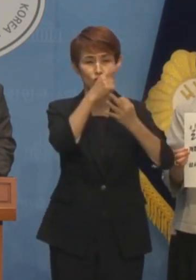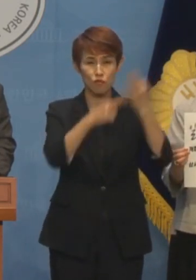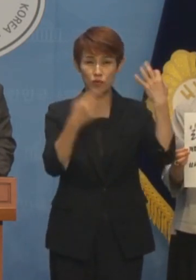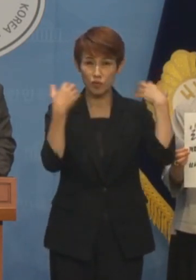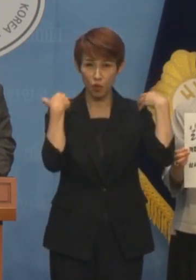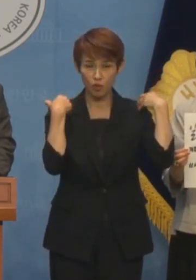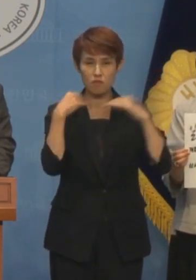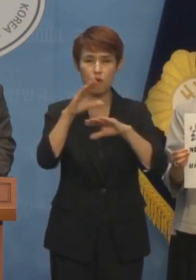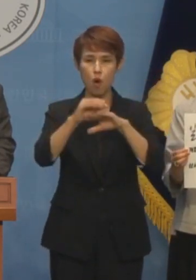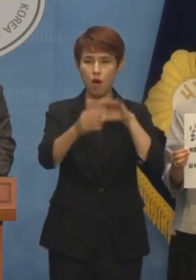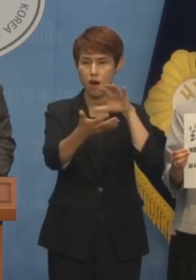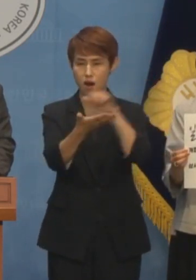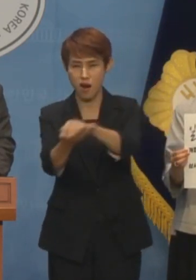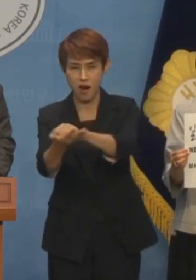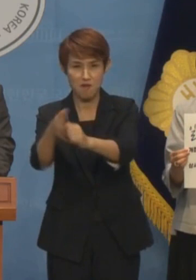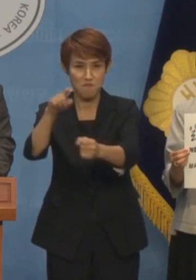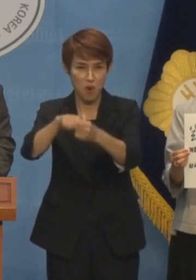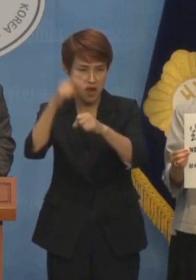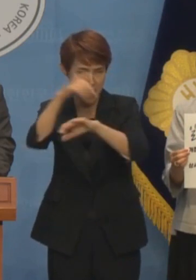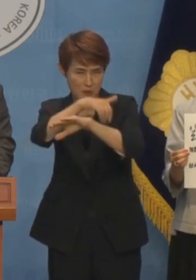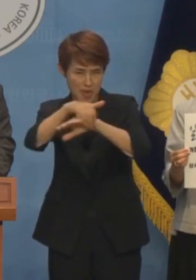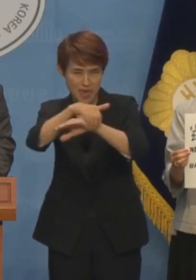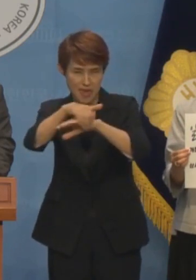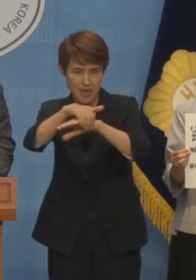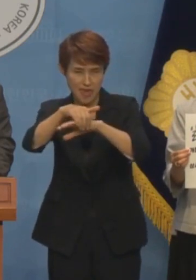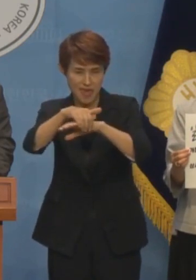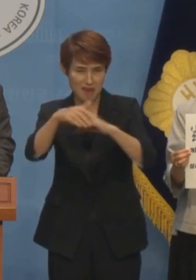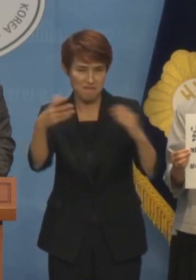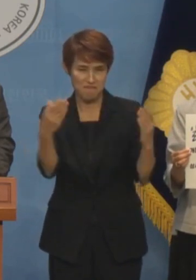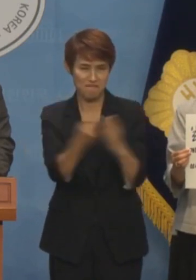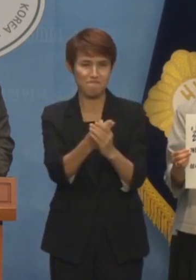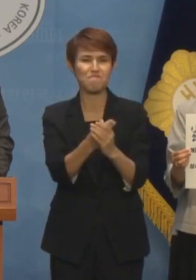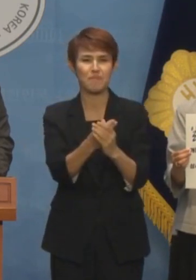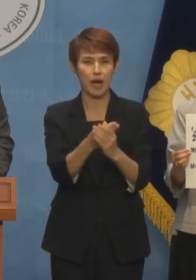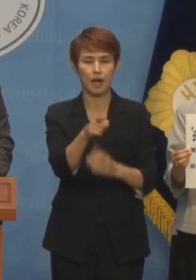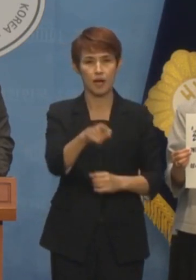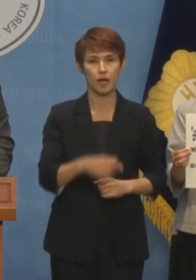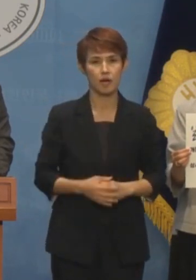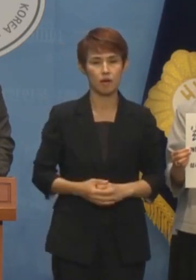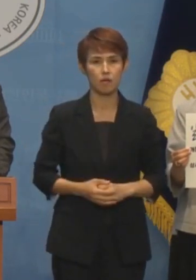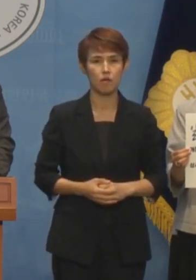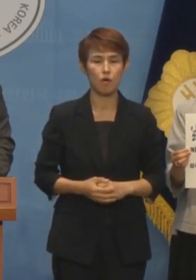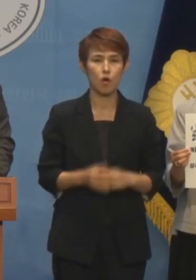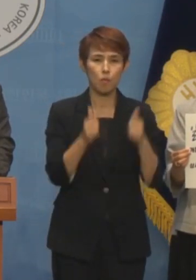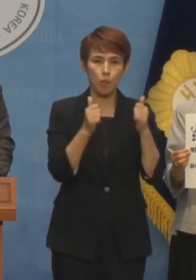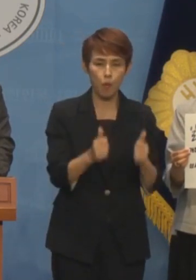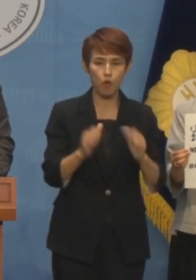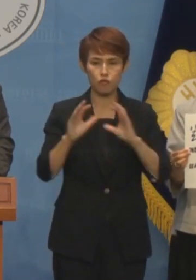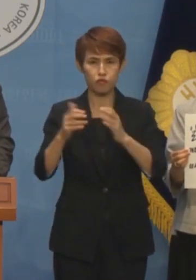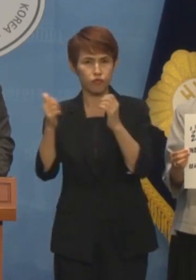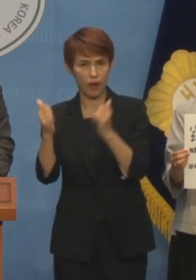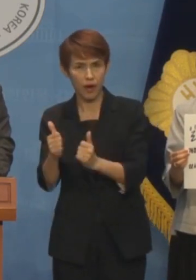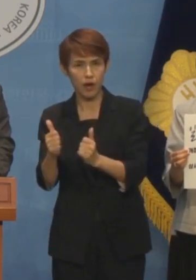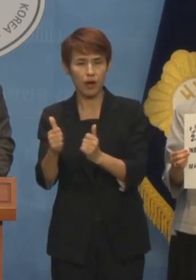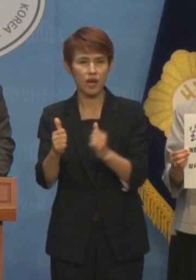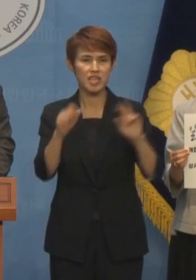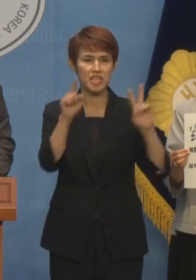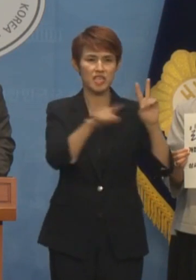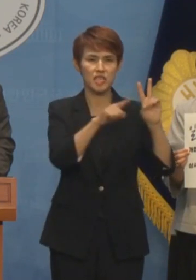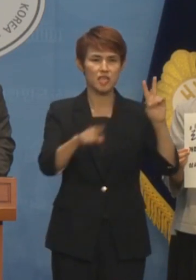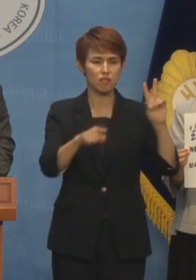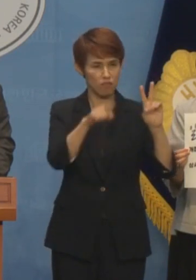언론 장악을 위한 거대한 시나리오를 완성시키고 있습니다. 법원과 국회가 2인 체제의